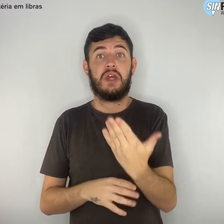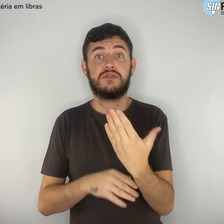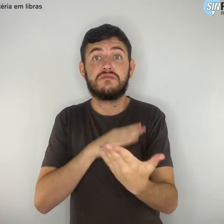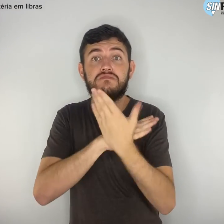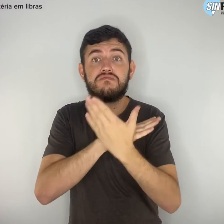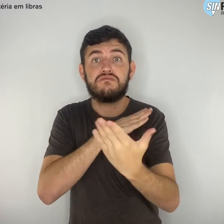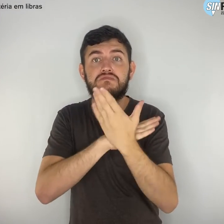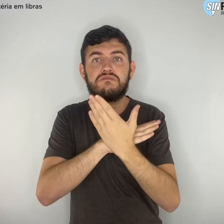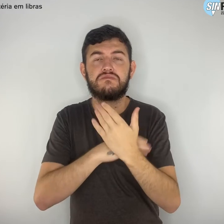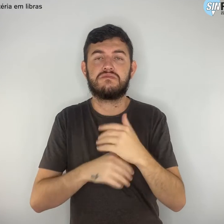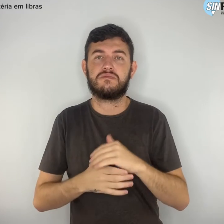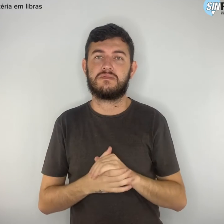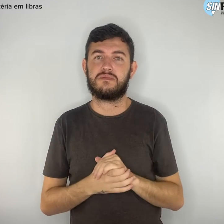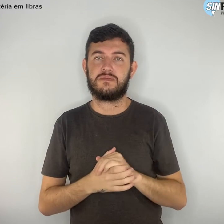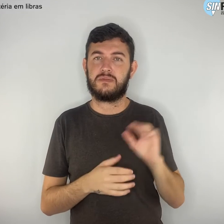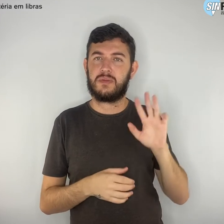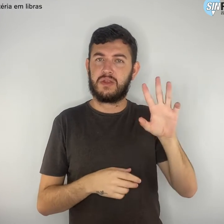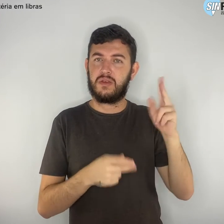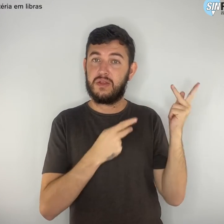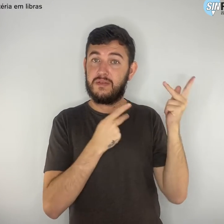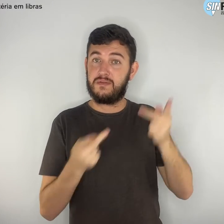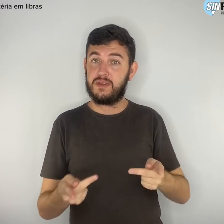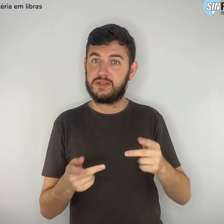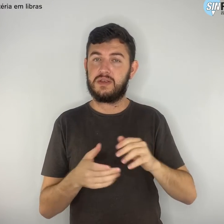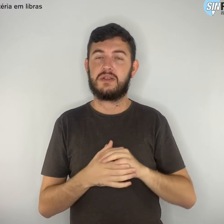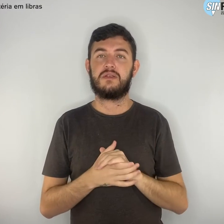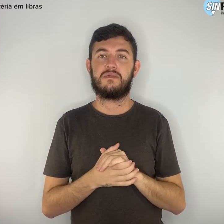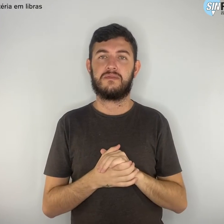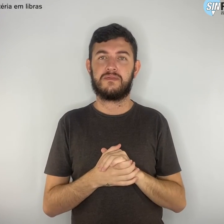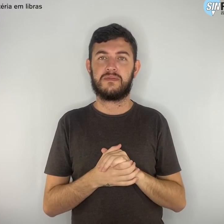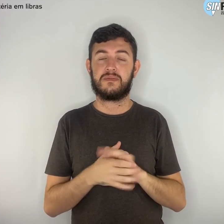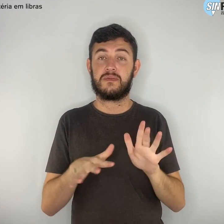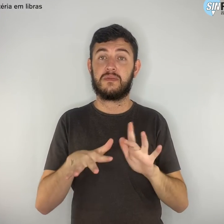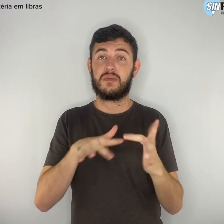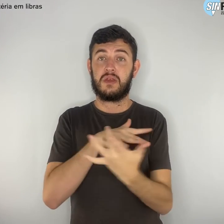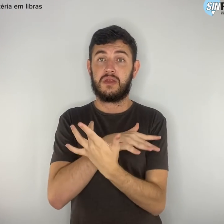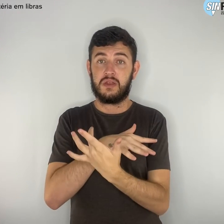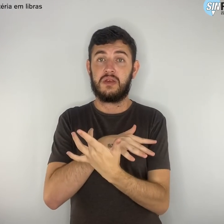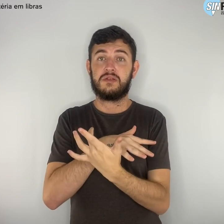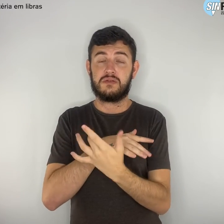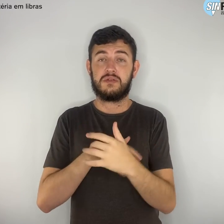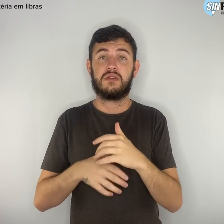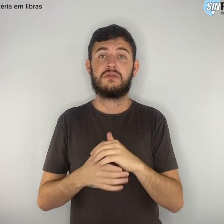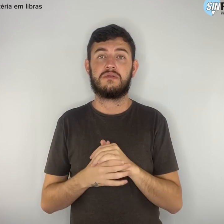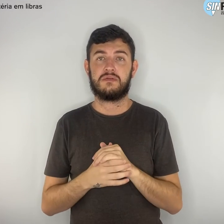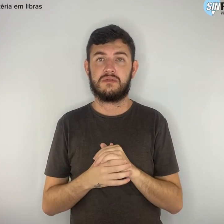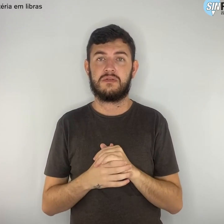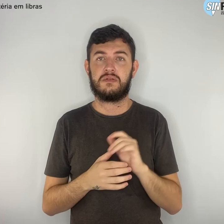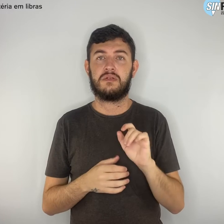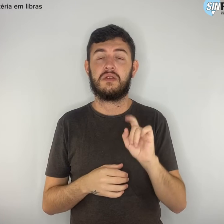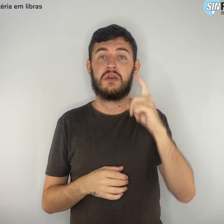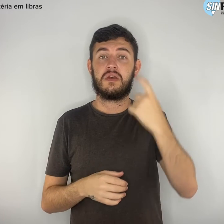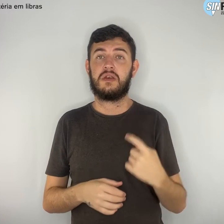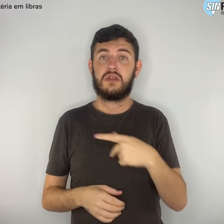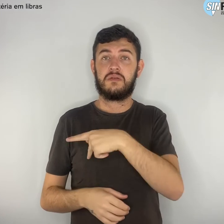Visita de Lula. Em postagem nas redes digitais, a ex-presidenta Dilma